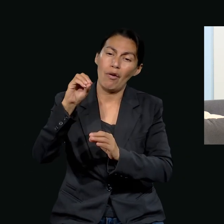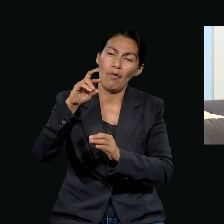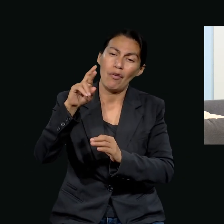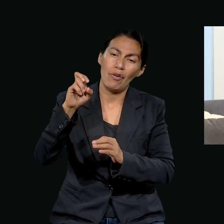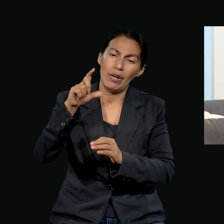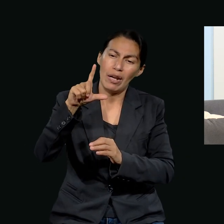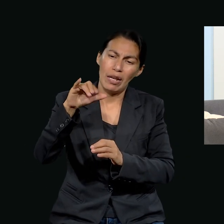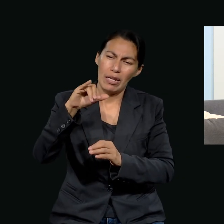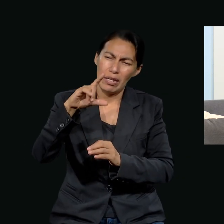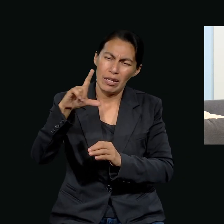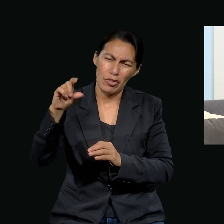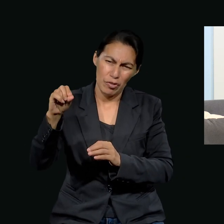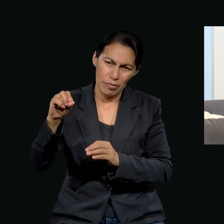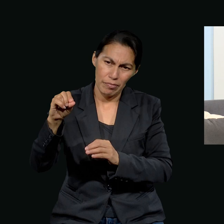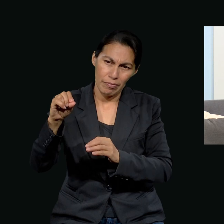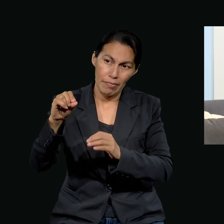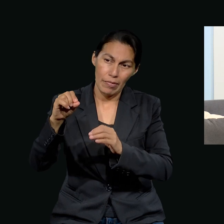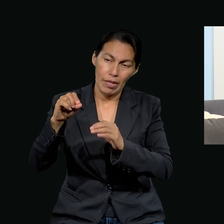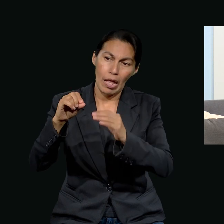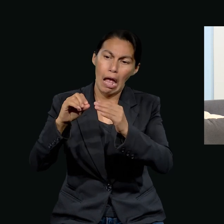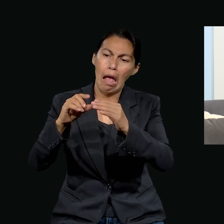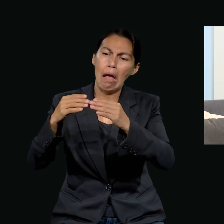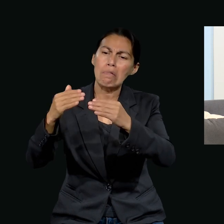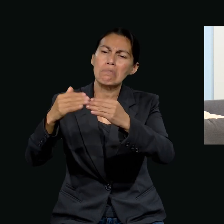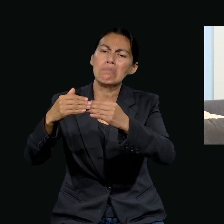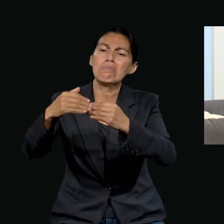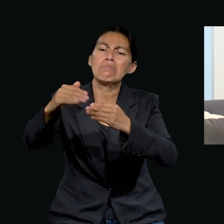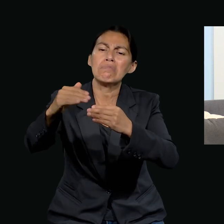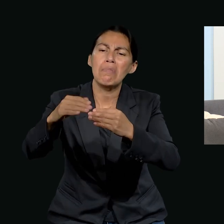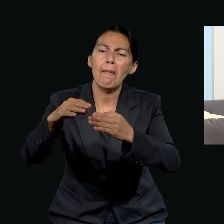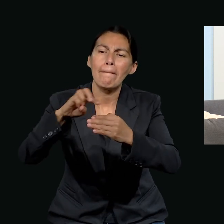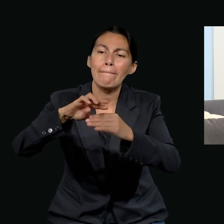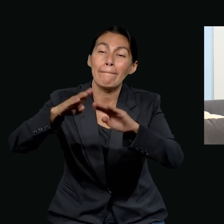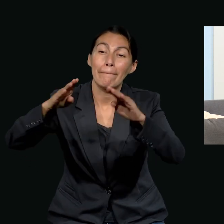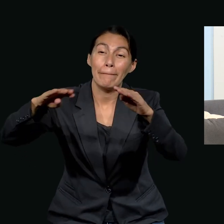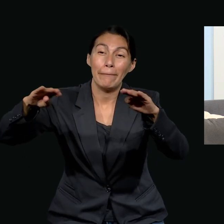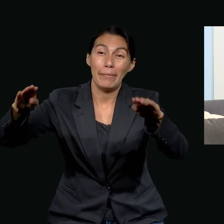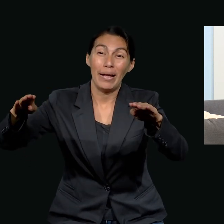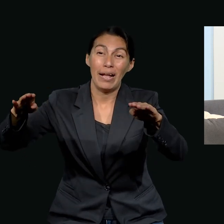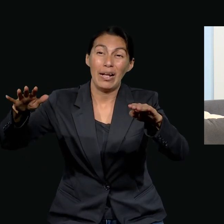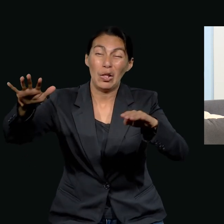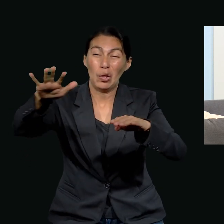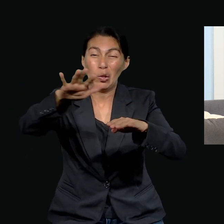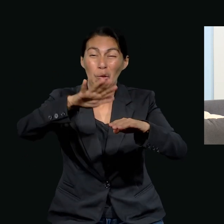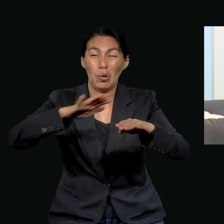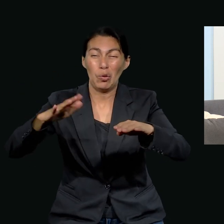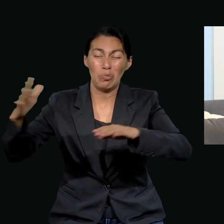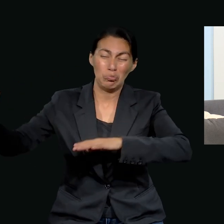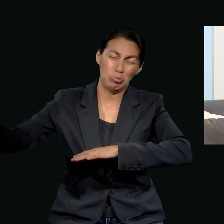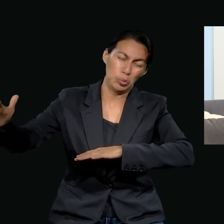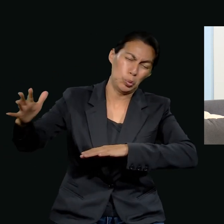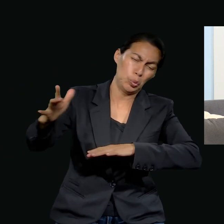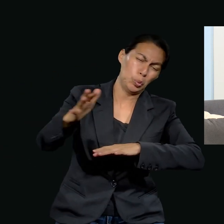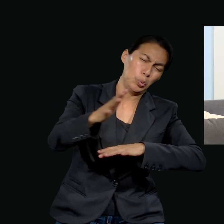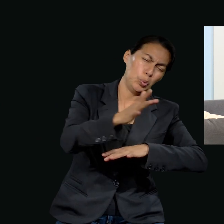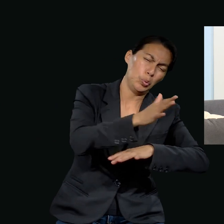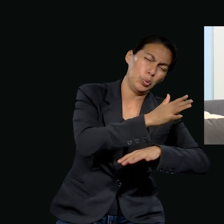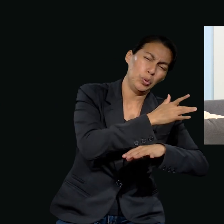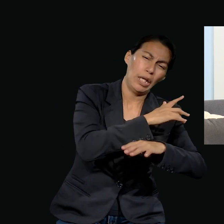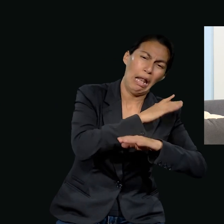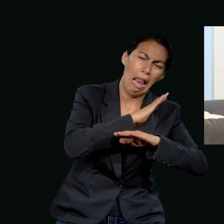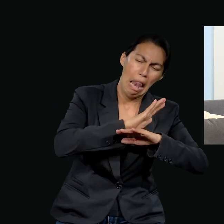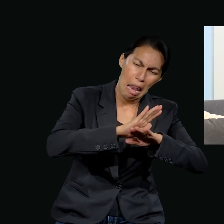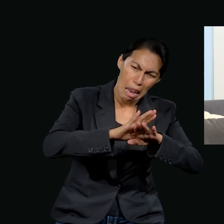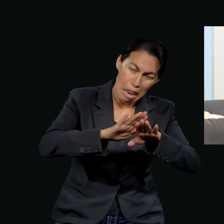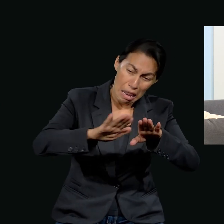pocos metros del mar, cruzar la calle y era el mar. Óiganme, aquello fue barrido, como una